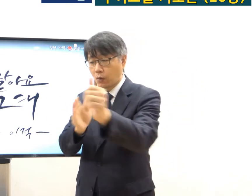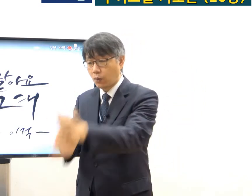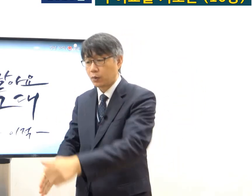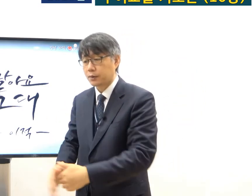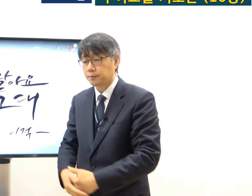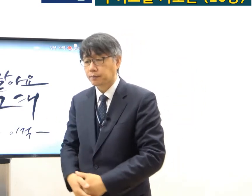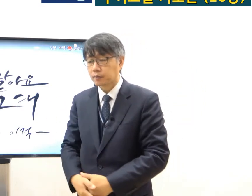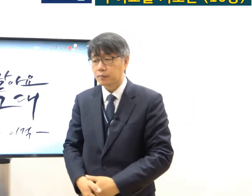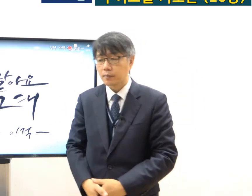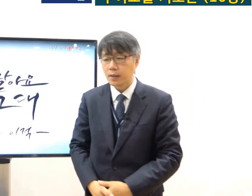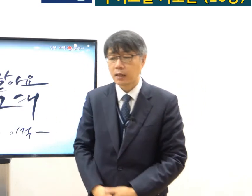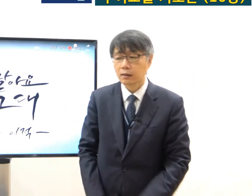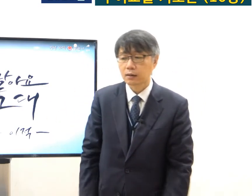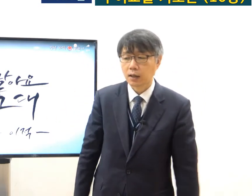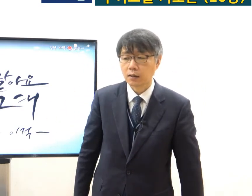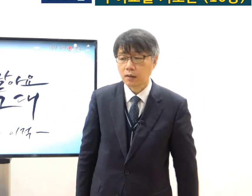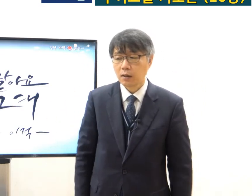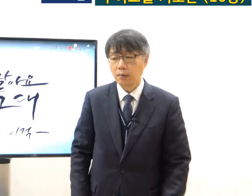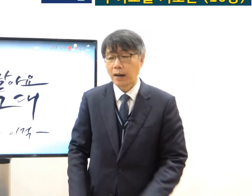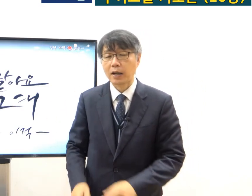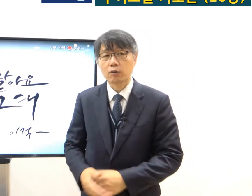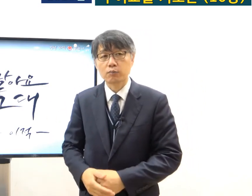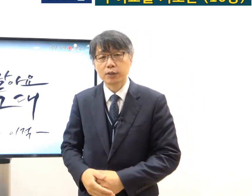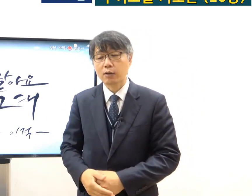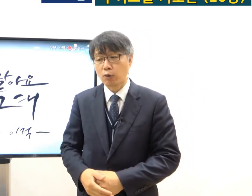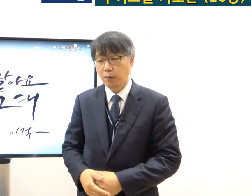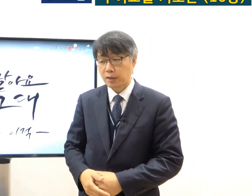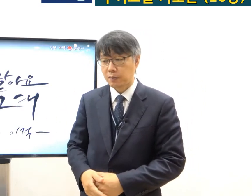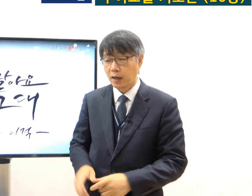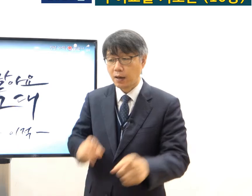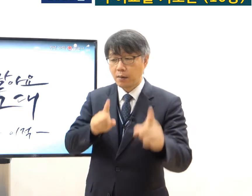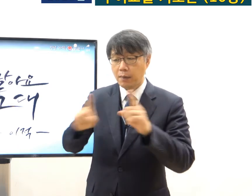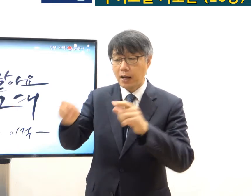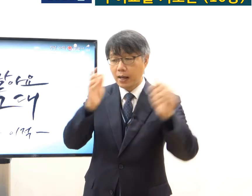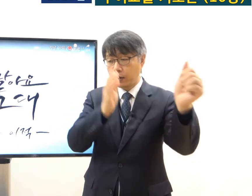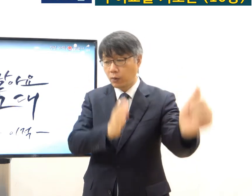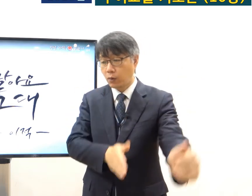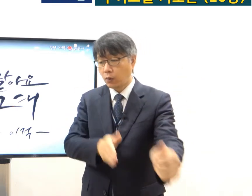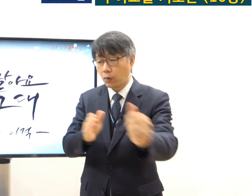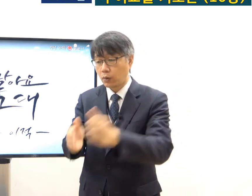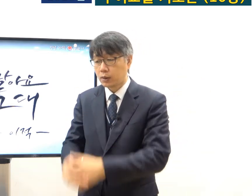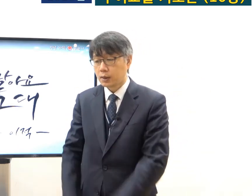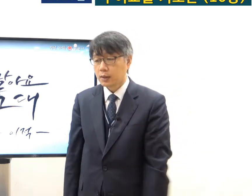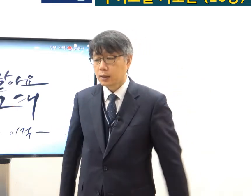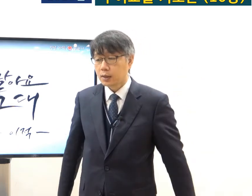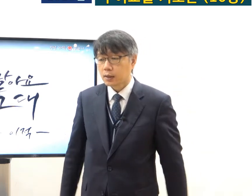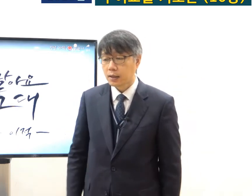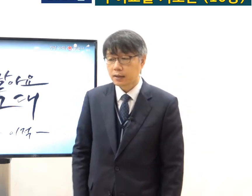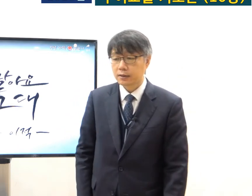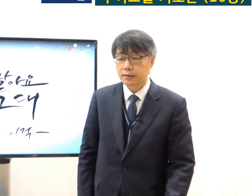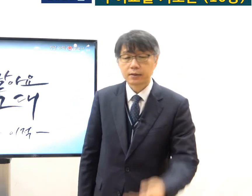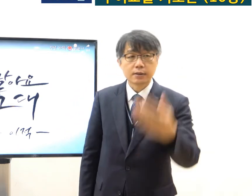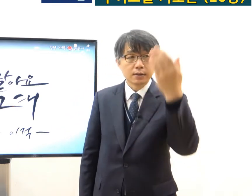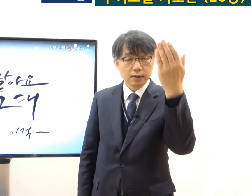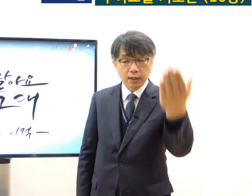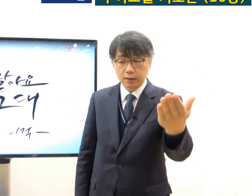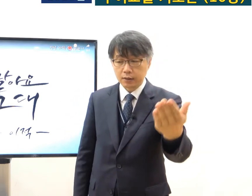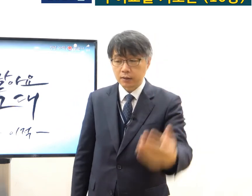말하세요. 이렇게 말해요는 부탁으로 하겠습니다. 말해요. 그대는